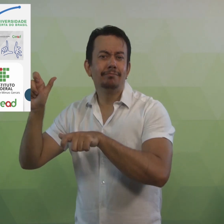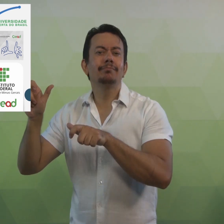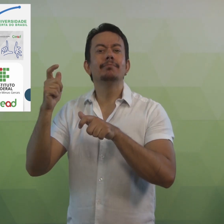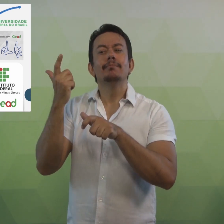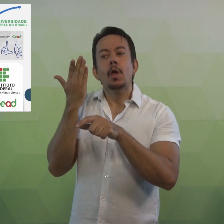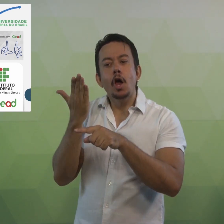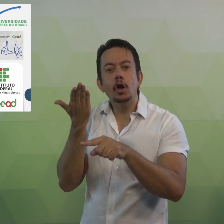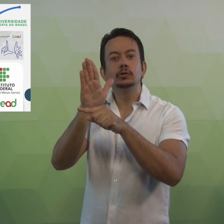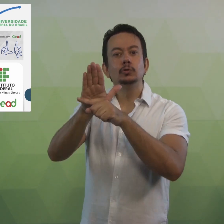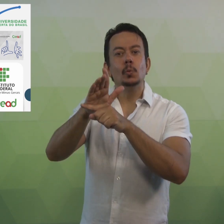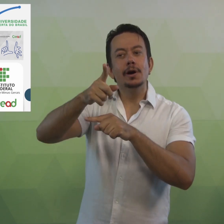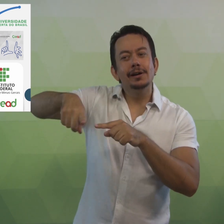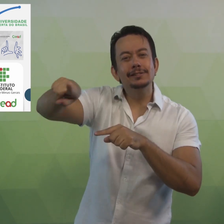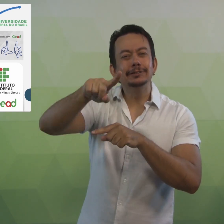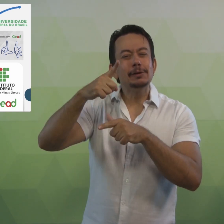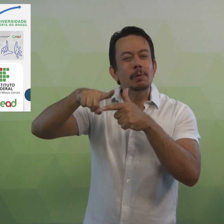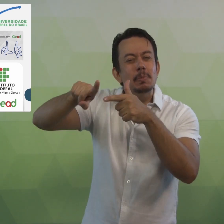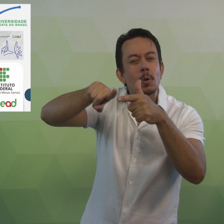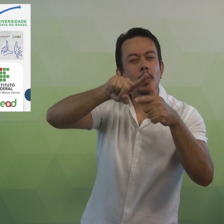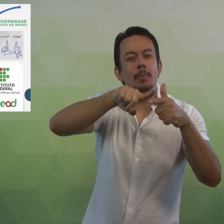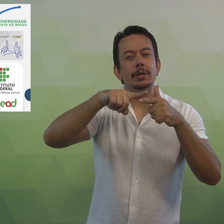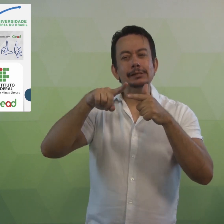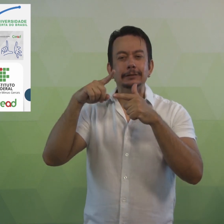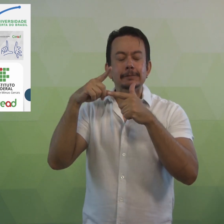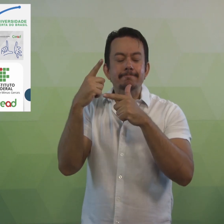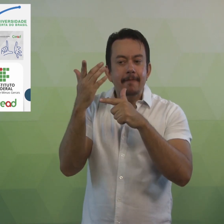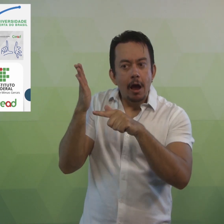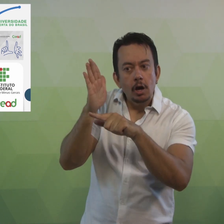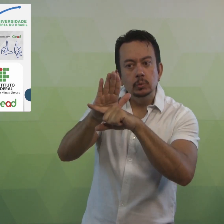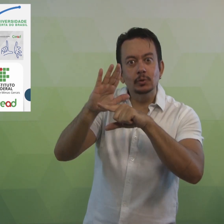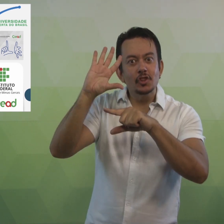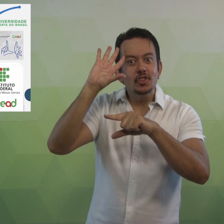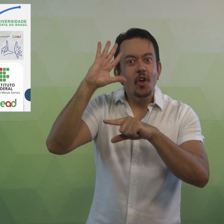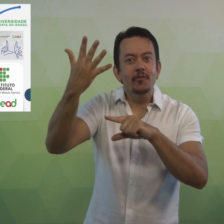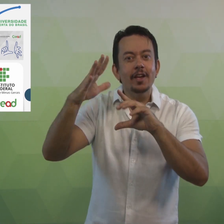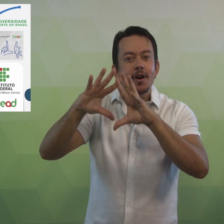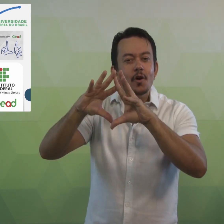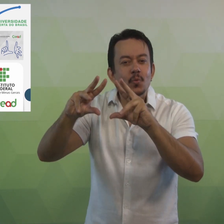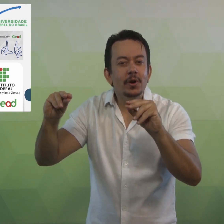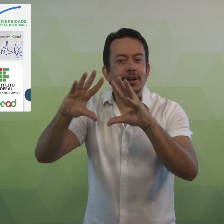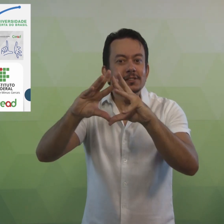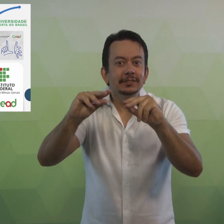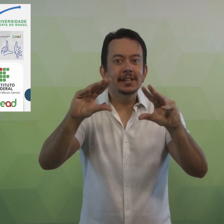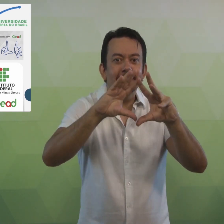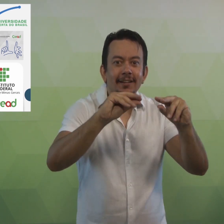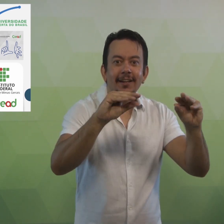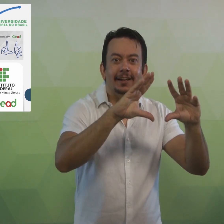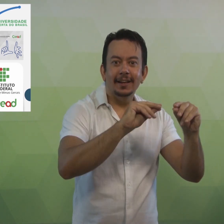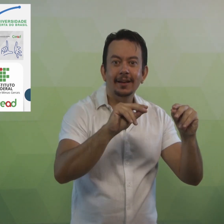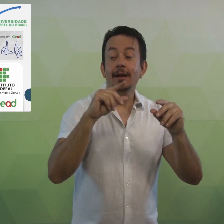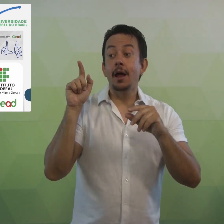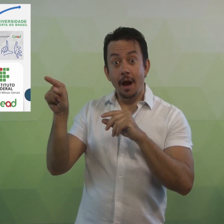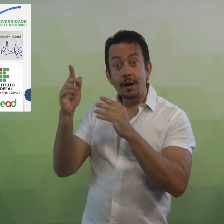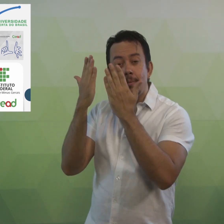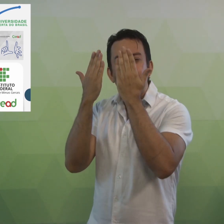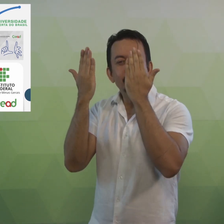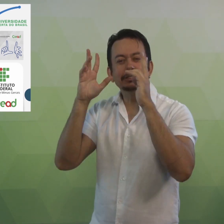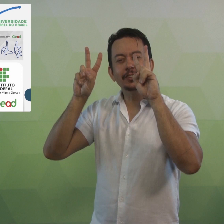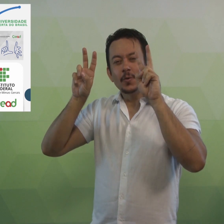os filósofos que eles trabalharam para ajudar na resolução de problemas, trabalhar na resolução de